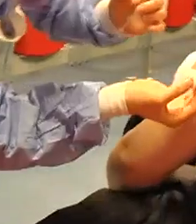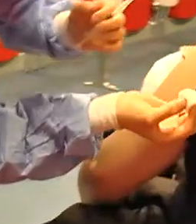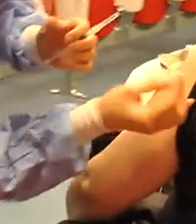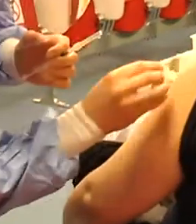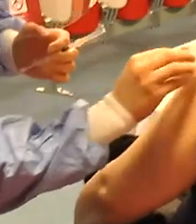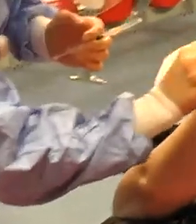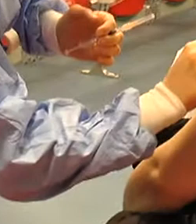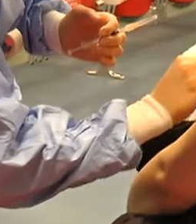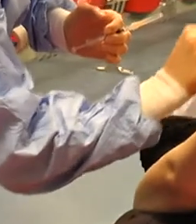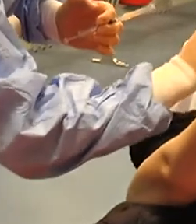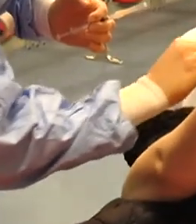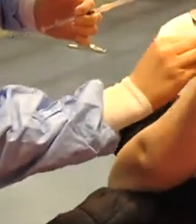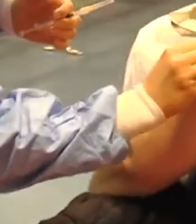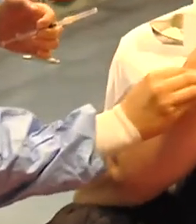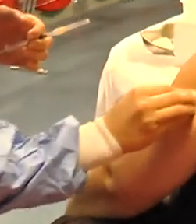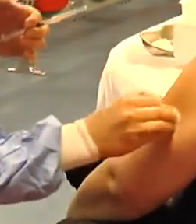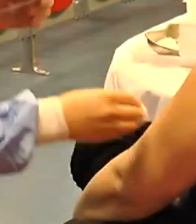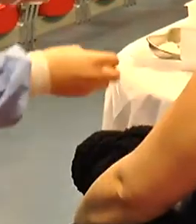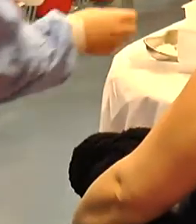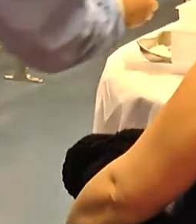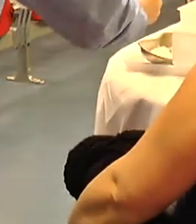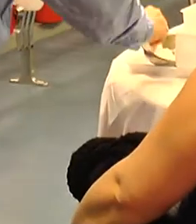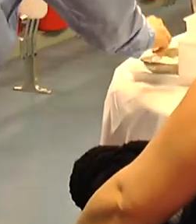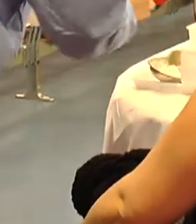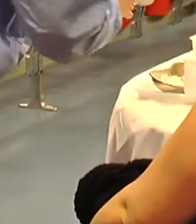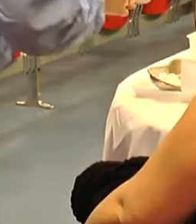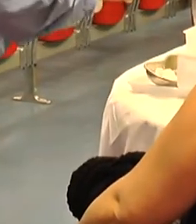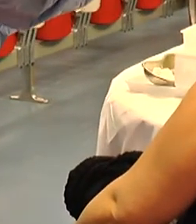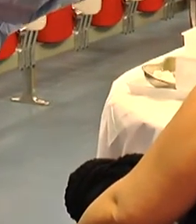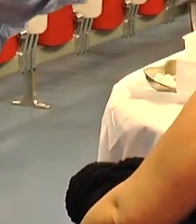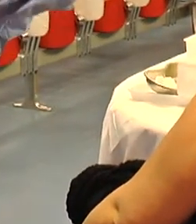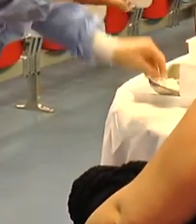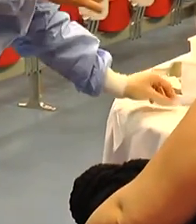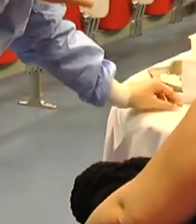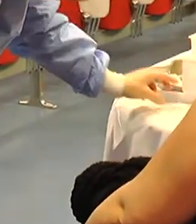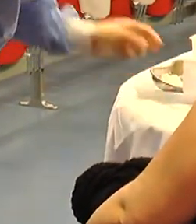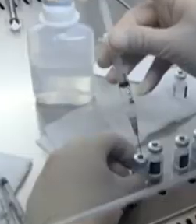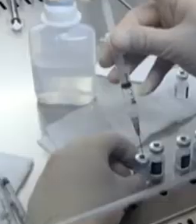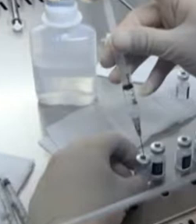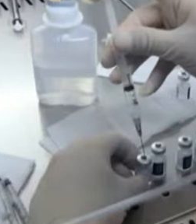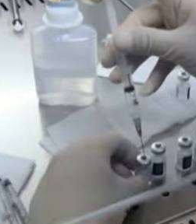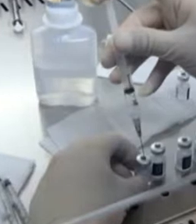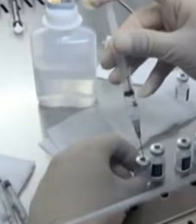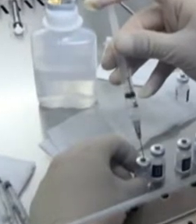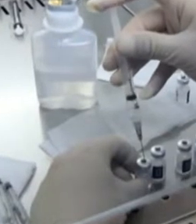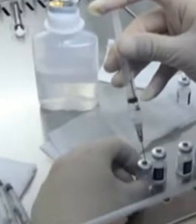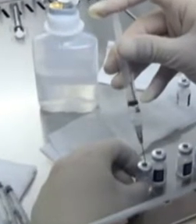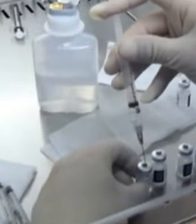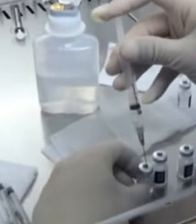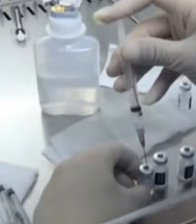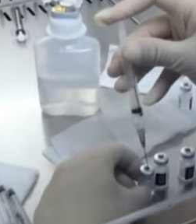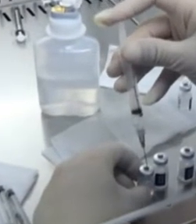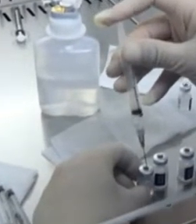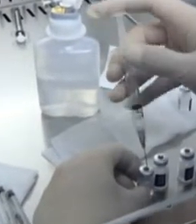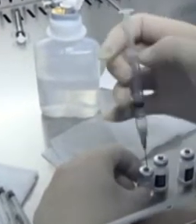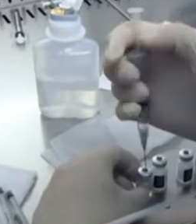quella tra i 50 ei 59 più di 60.000 vaccinati sono operatori di strutture sanitarie pubbliche e private quasi 20mila sono